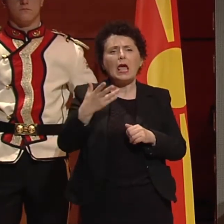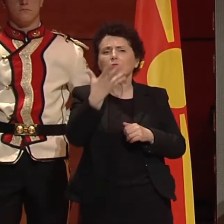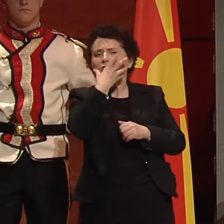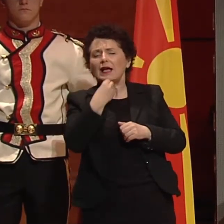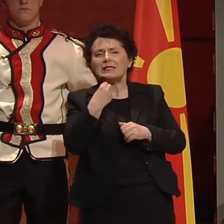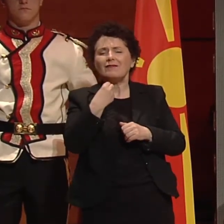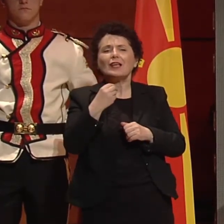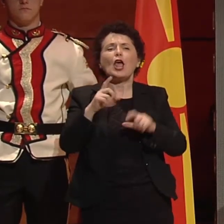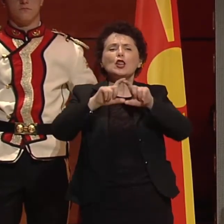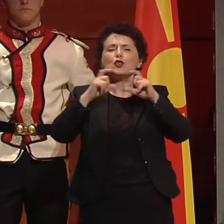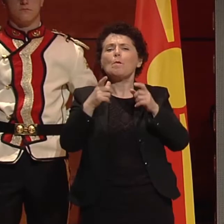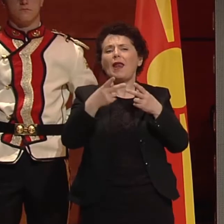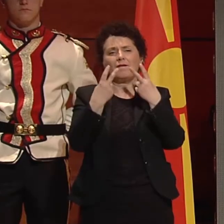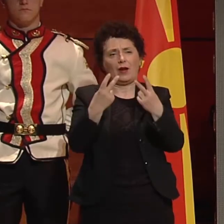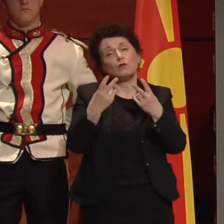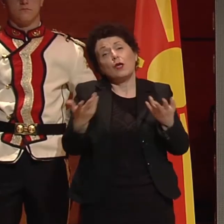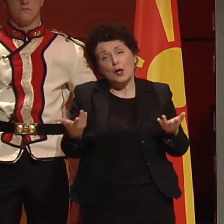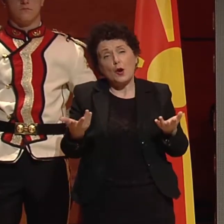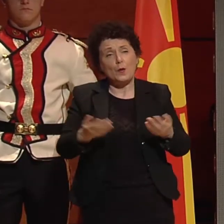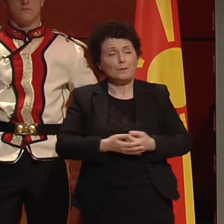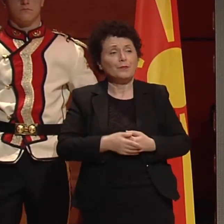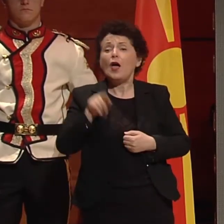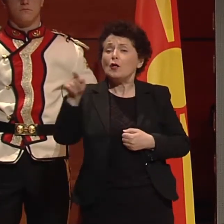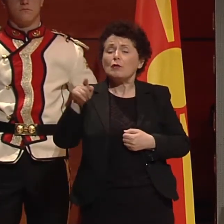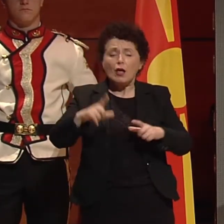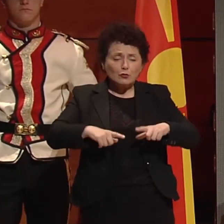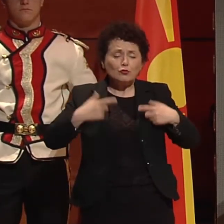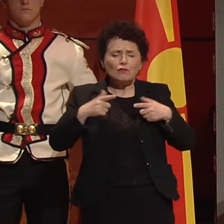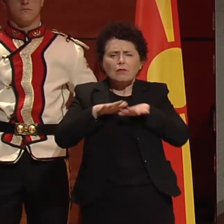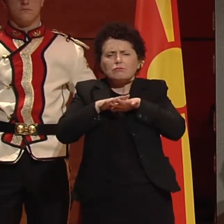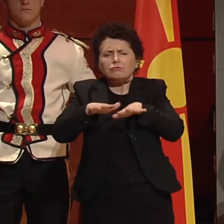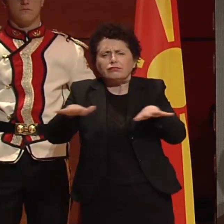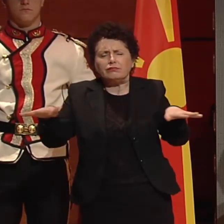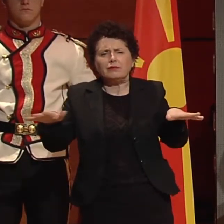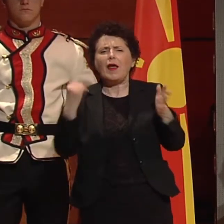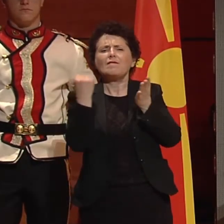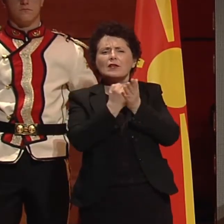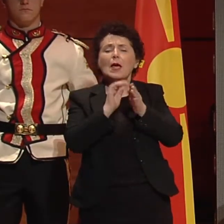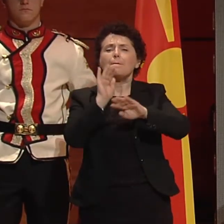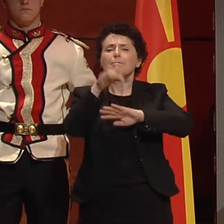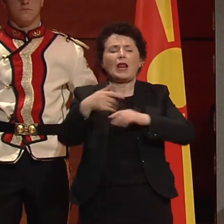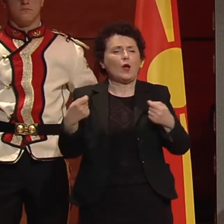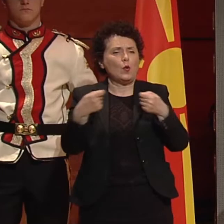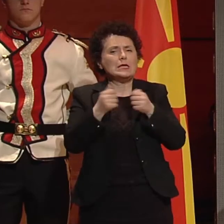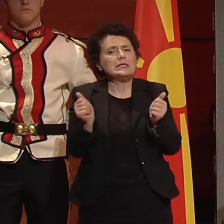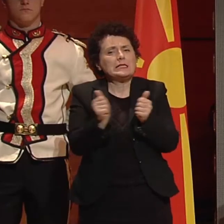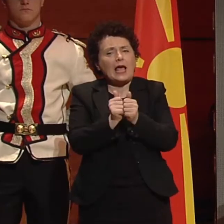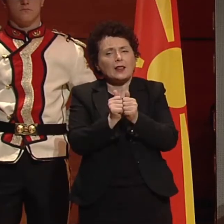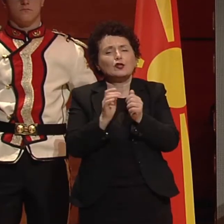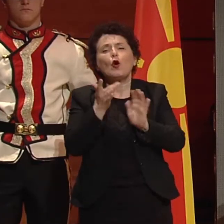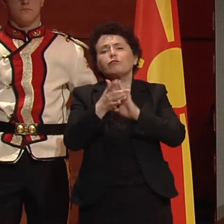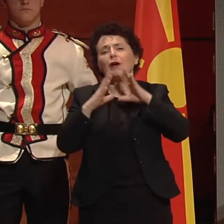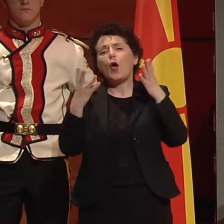естетски и еснавски домен на вреднување, но таа доживува најширока верификација преку заедничкото,